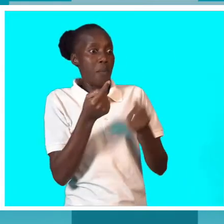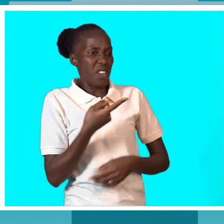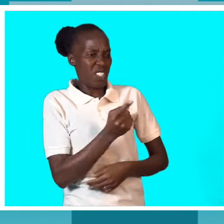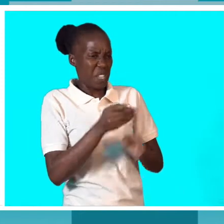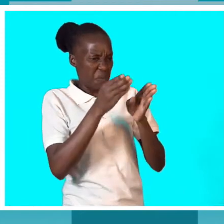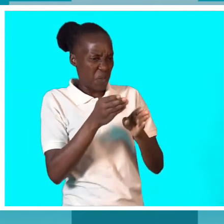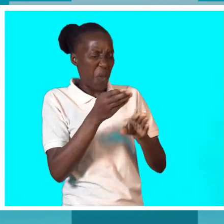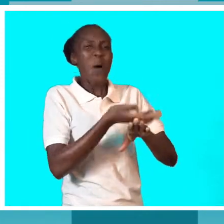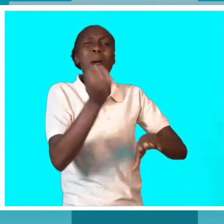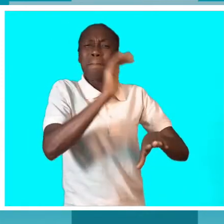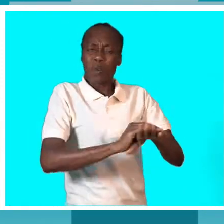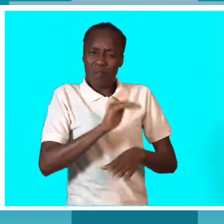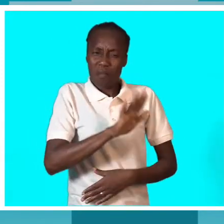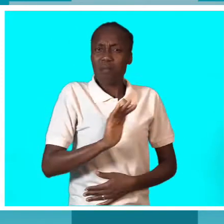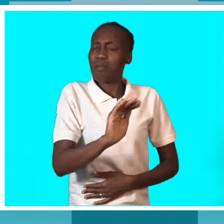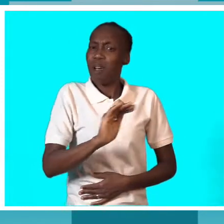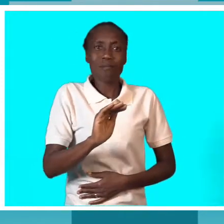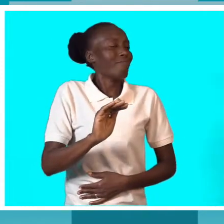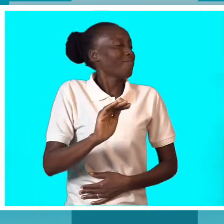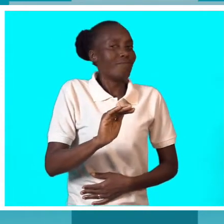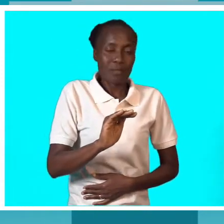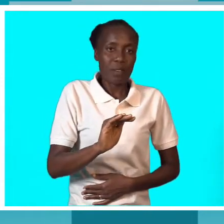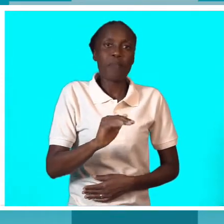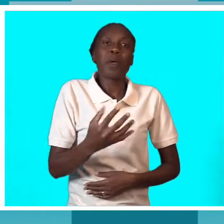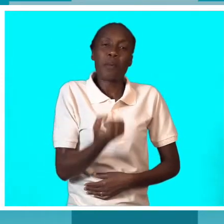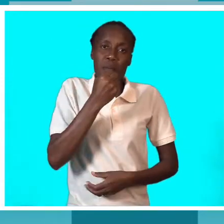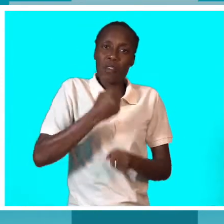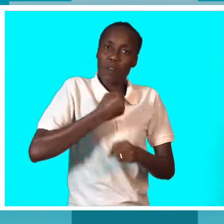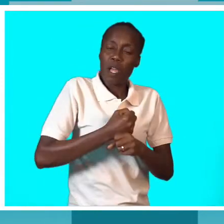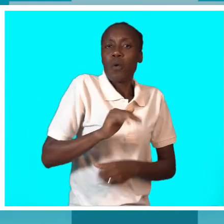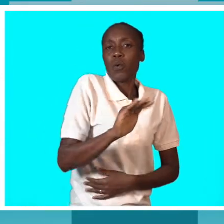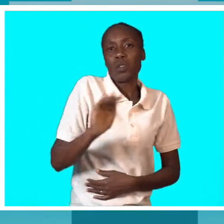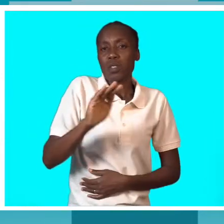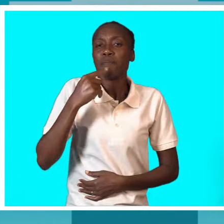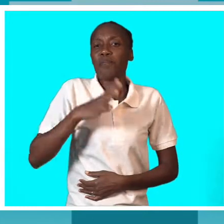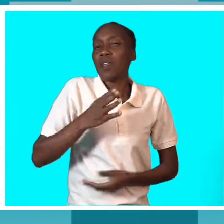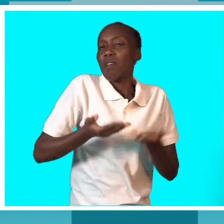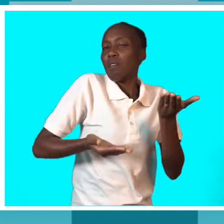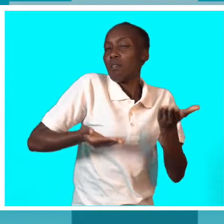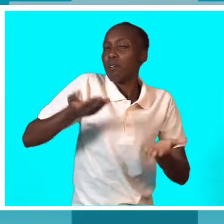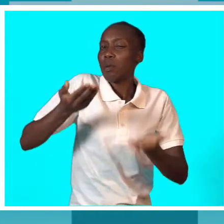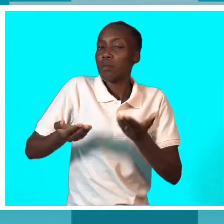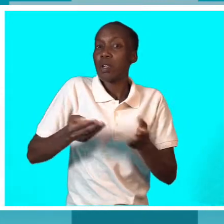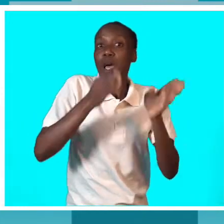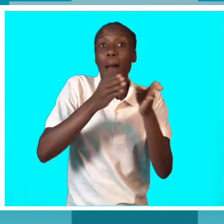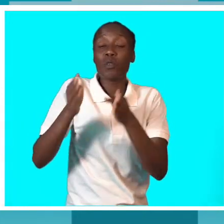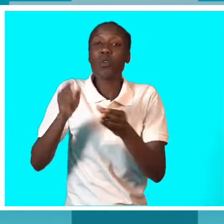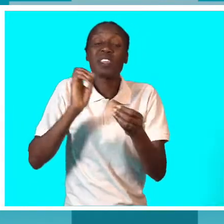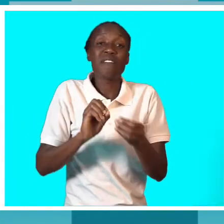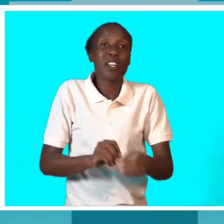área. Então, aqui é preciso trabalhar com a sociedade, dizer que, olha, independentemente de quem quer que coza a sua roupa, se é